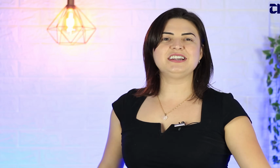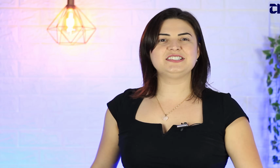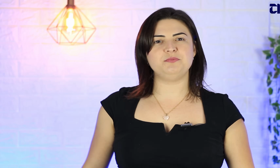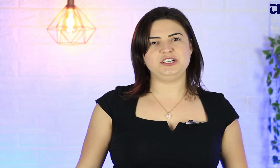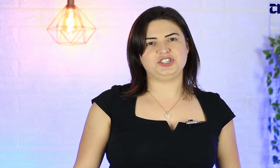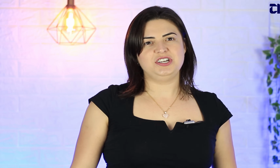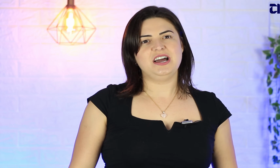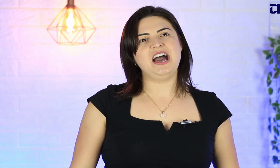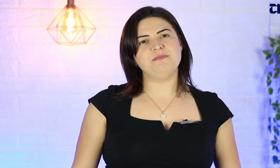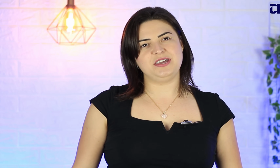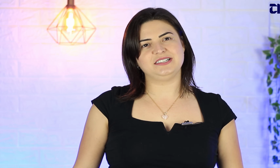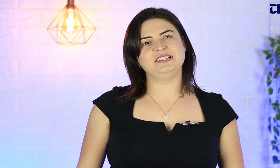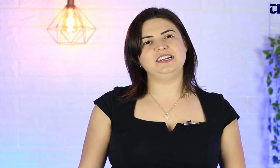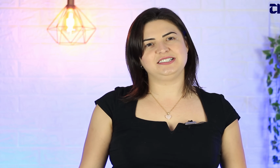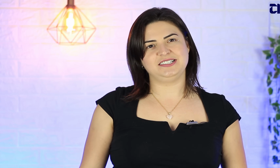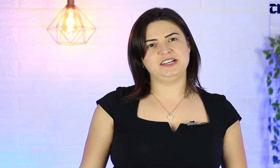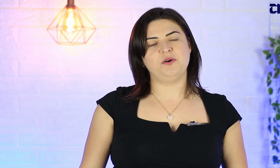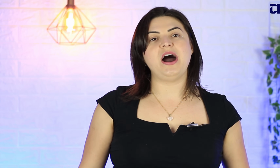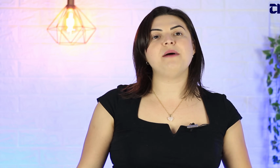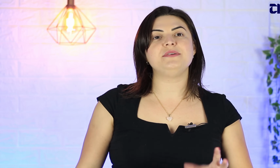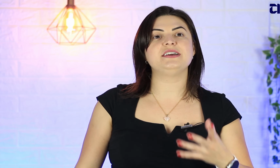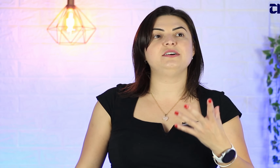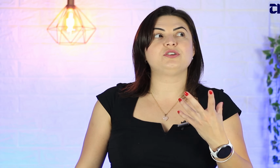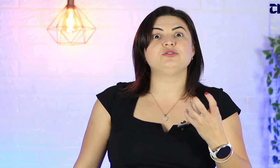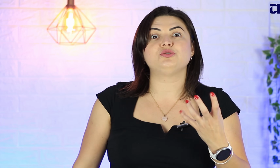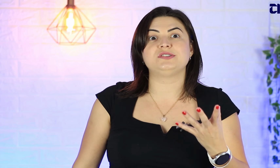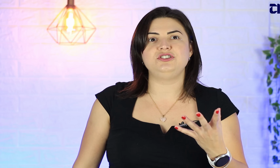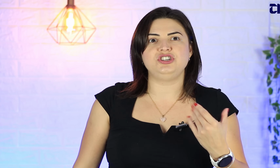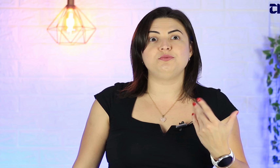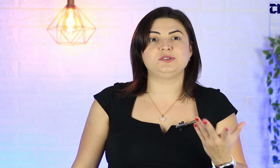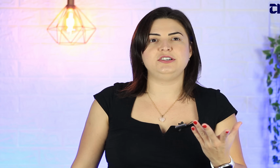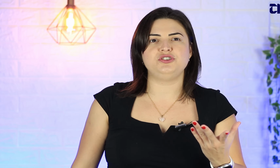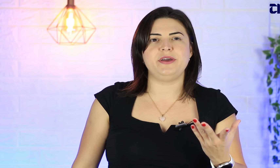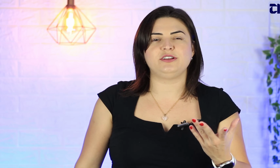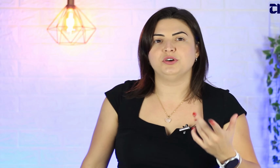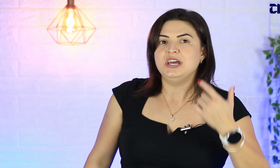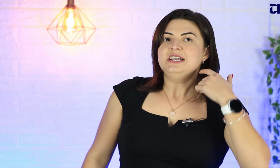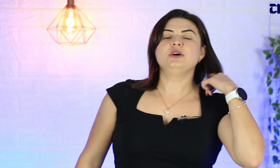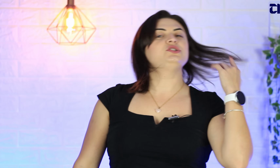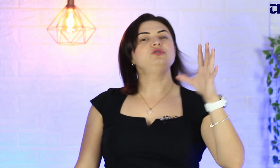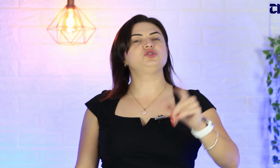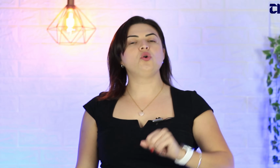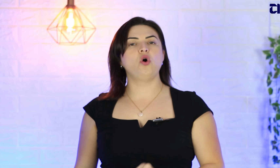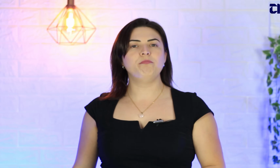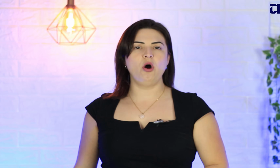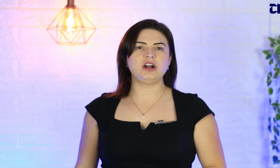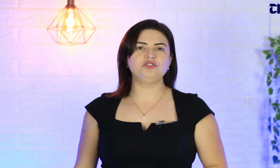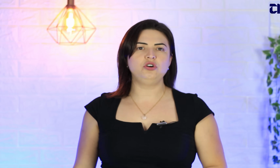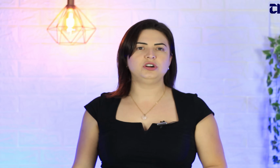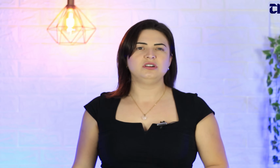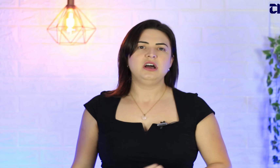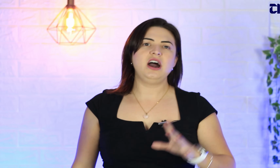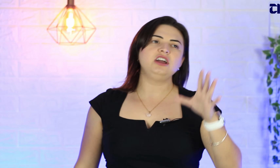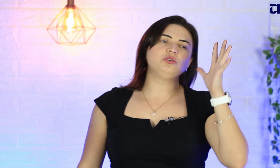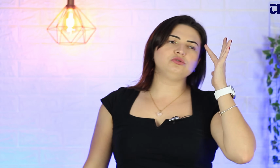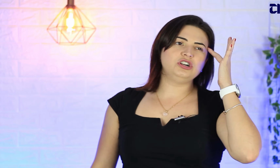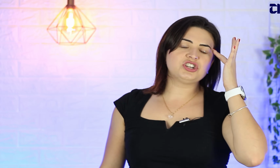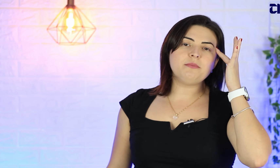transmite a minha sinalização, o que eu estou sentindo, o meu sentimento. Então, se eu estou com pouca dor, ai, estou com dor de